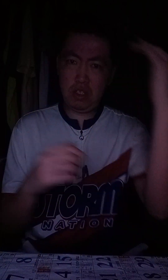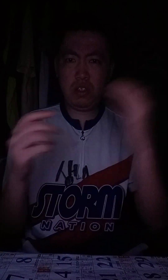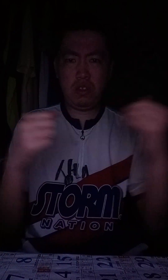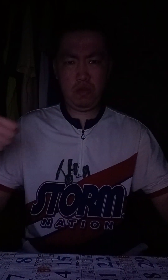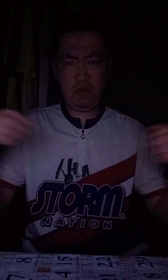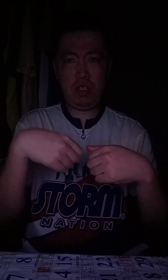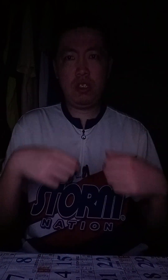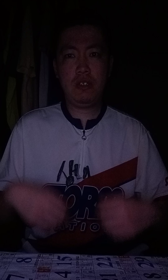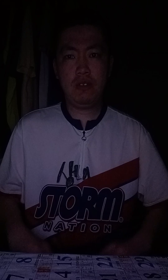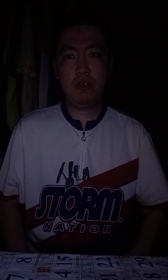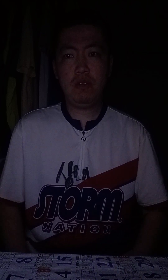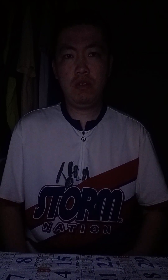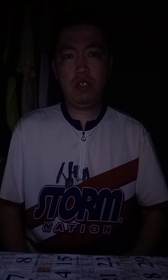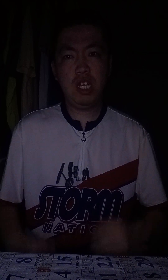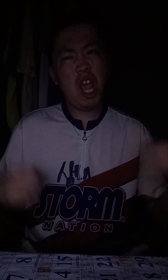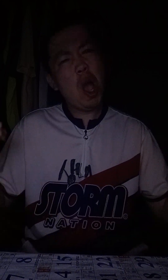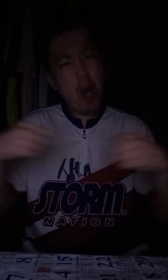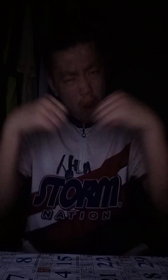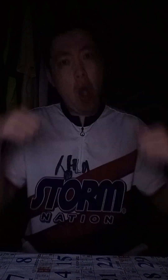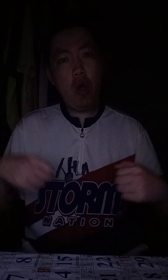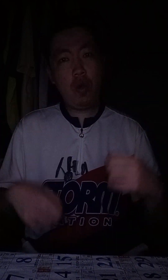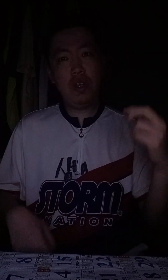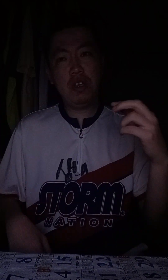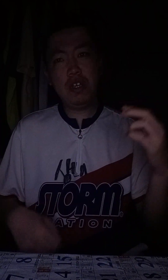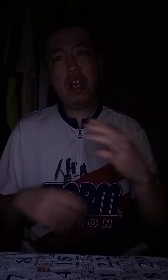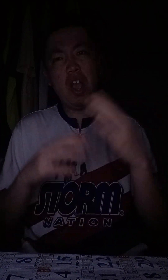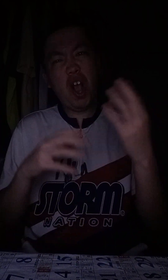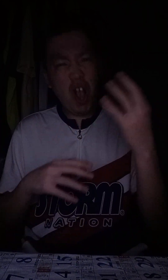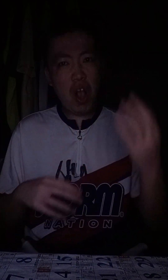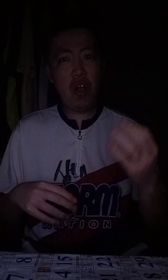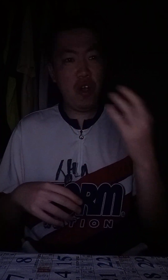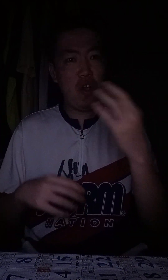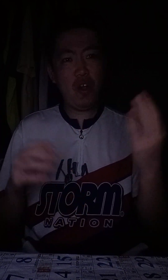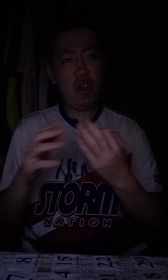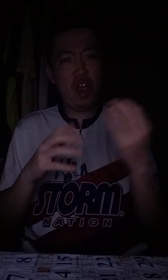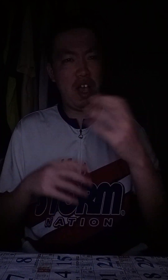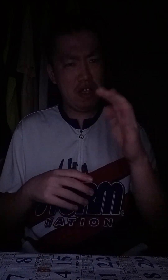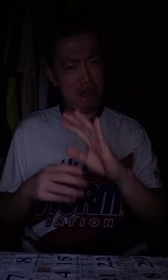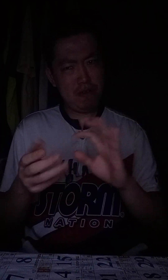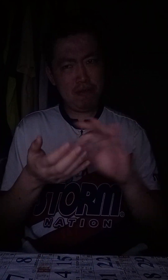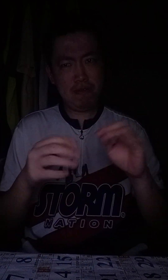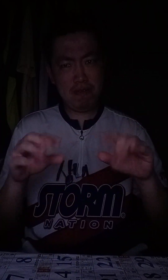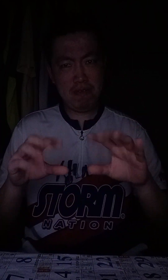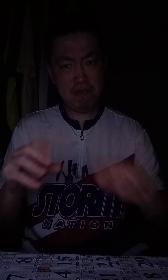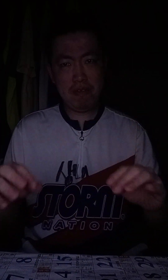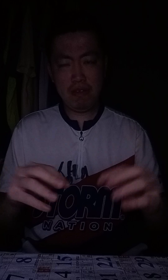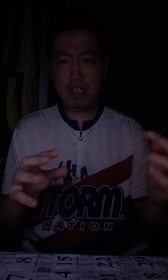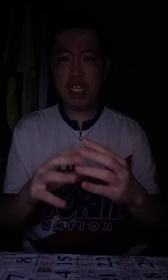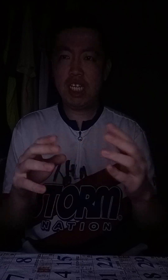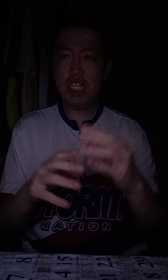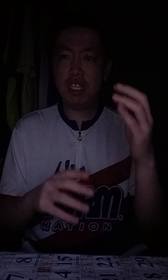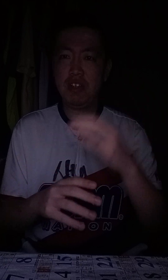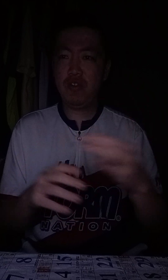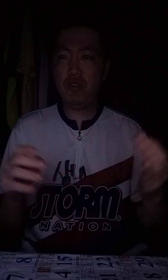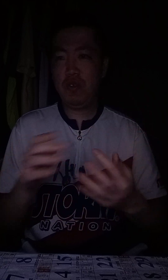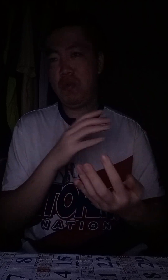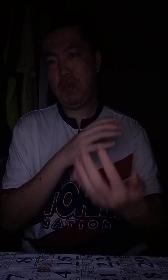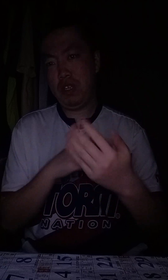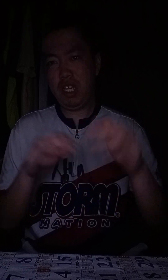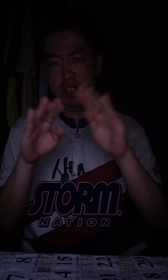부딪혔습니다. 소리가 나가지고 갔더니 앞뒤가 누르고 있더라고요. 그냥 기사한테 앞을 좀 빼라고